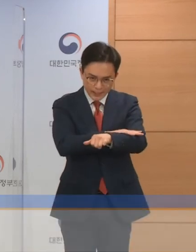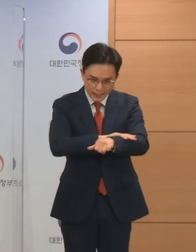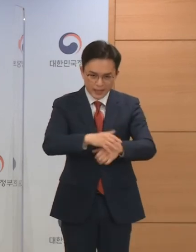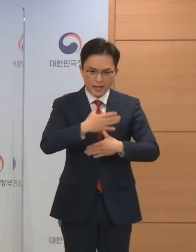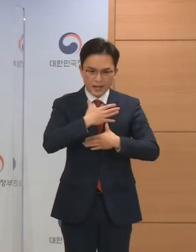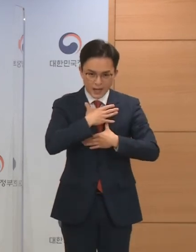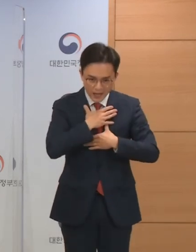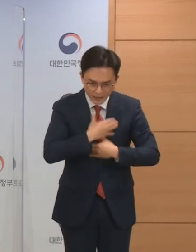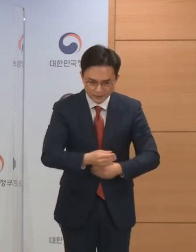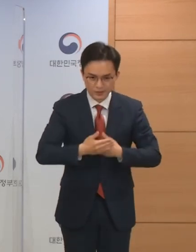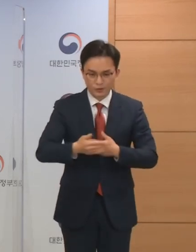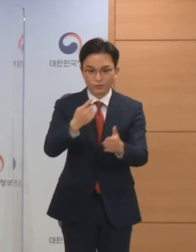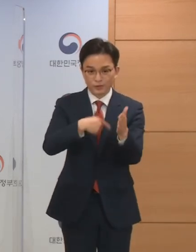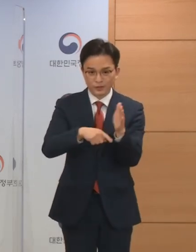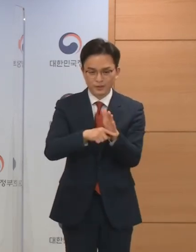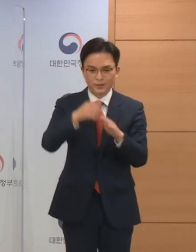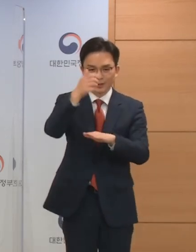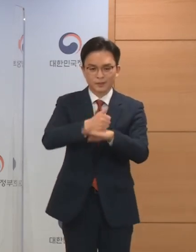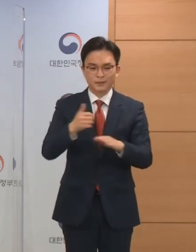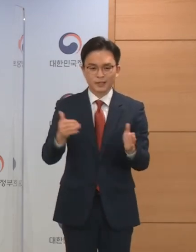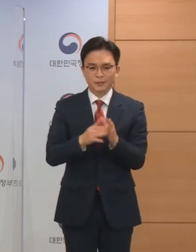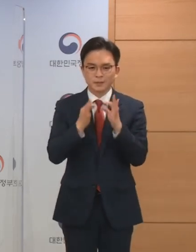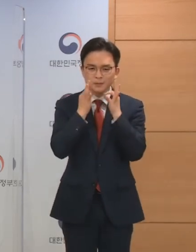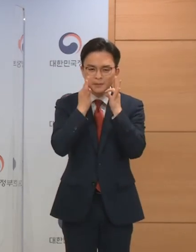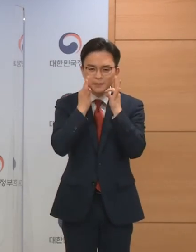다하겠습니다 고맙습니다